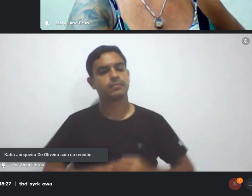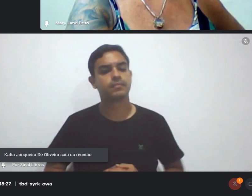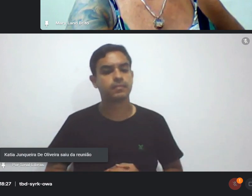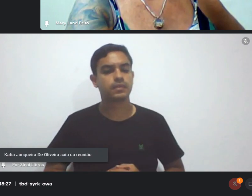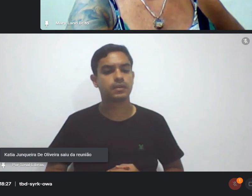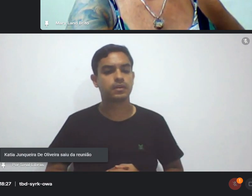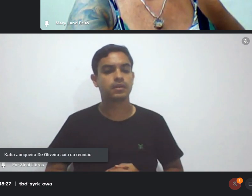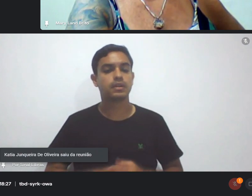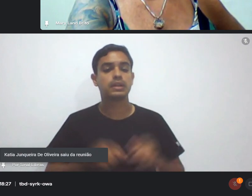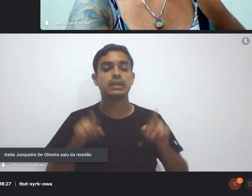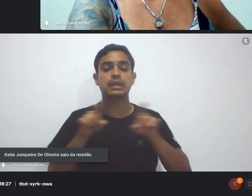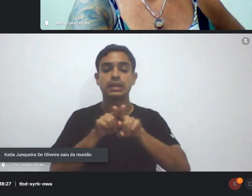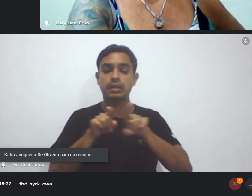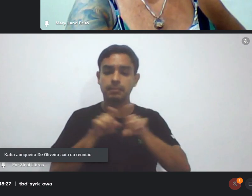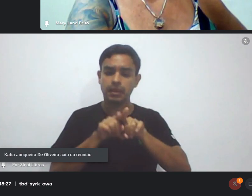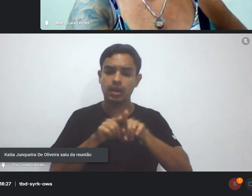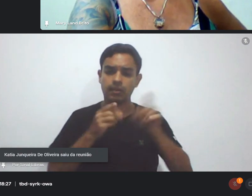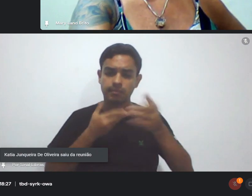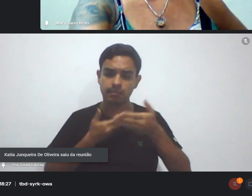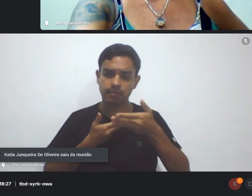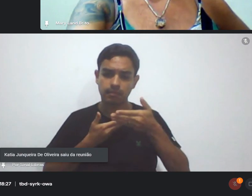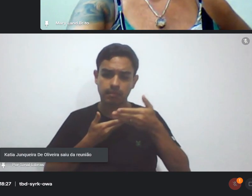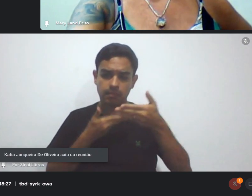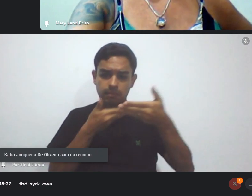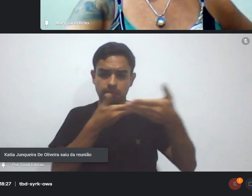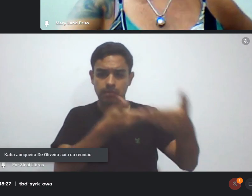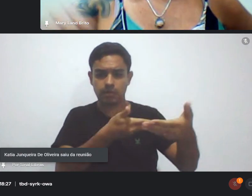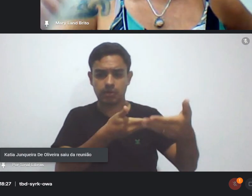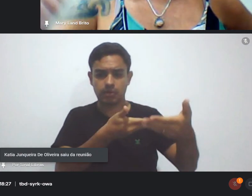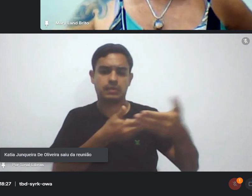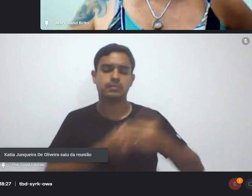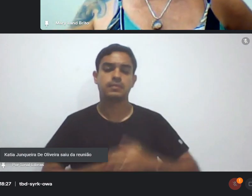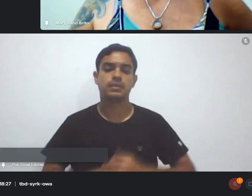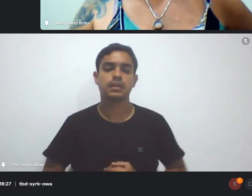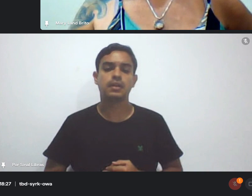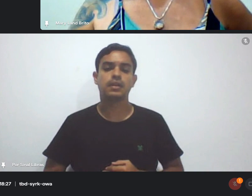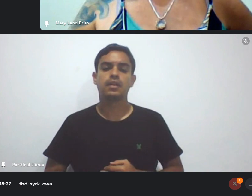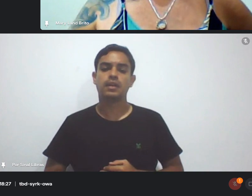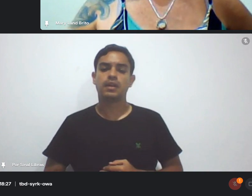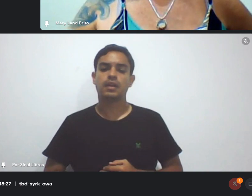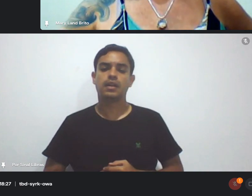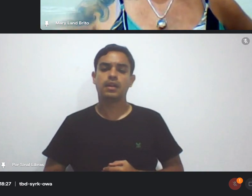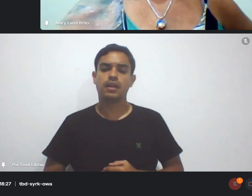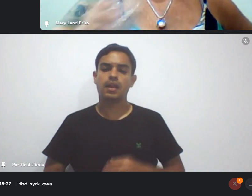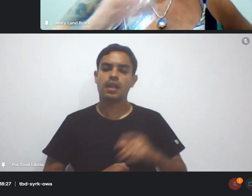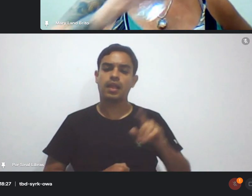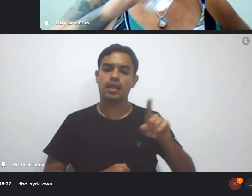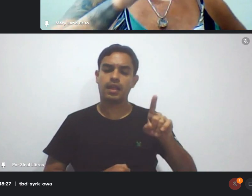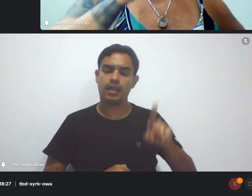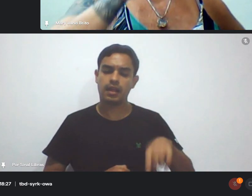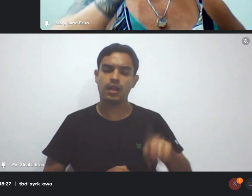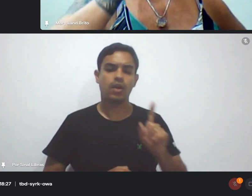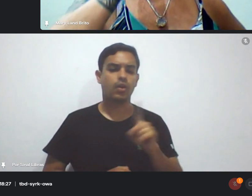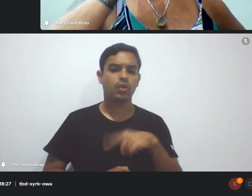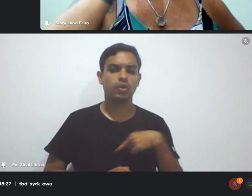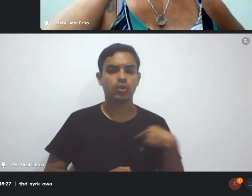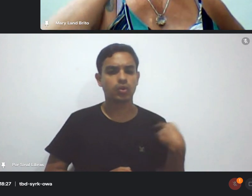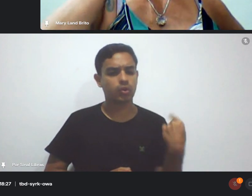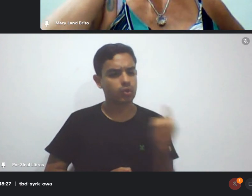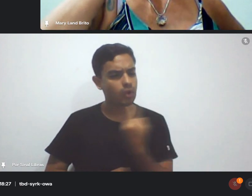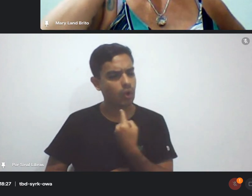com nós participantes da construção. Então, isso é justamente o nosso bordão, né, da